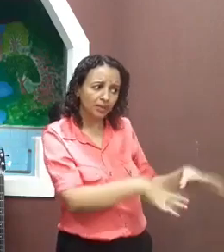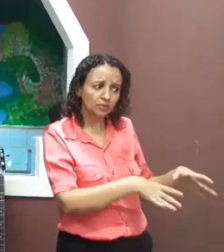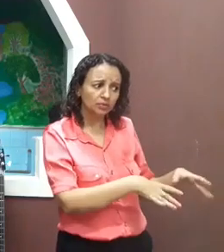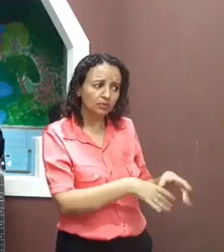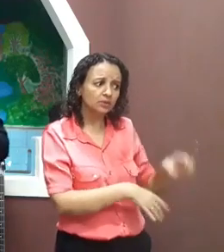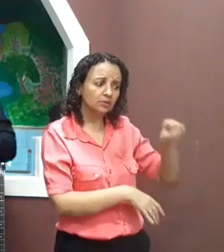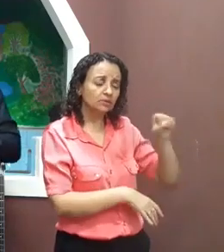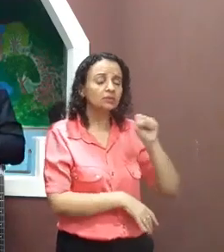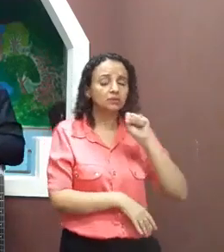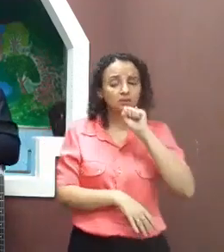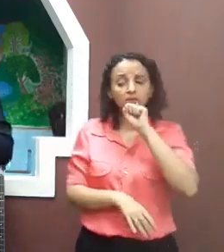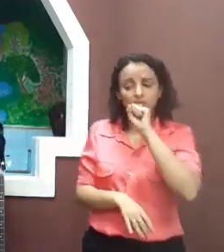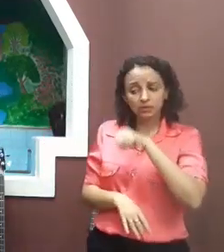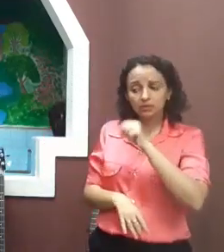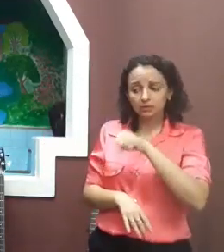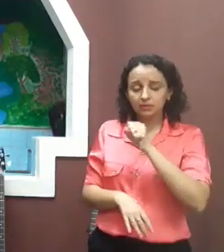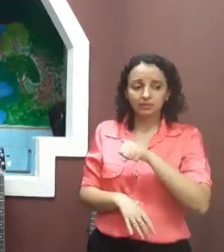mais cedo.